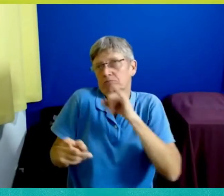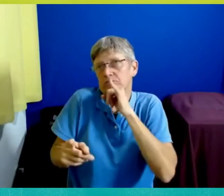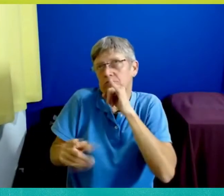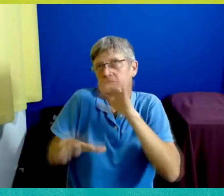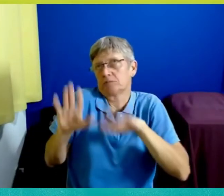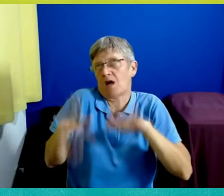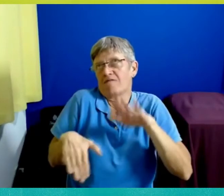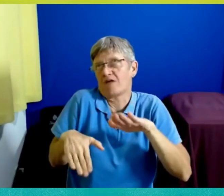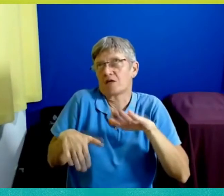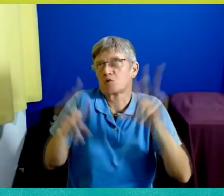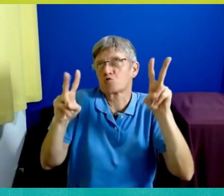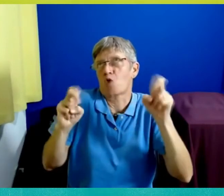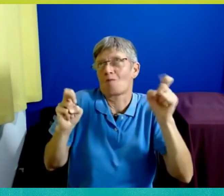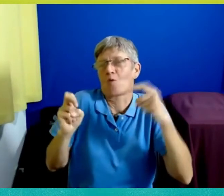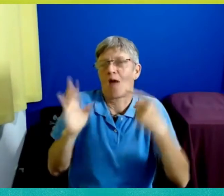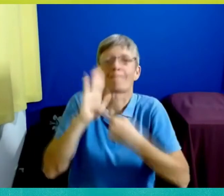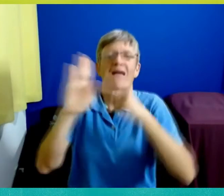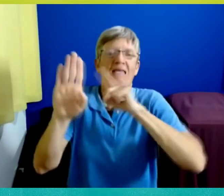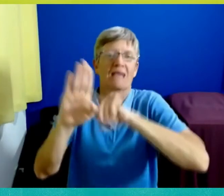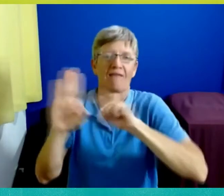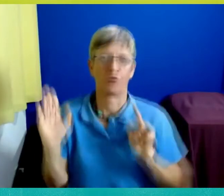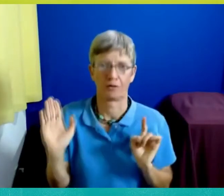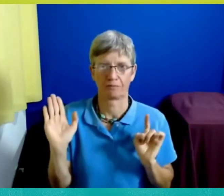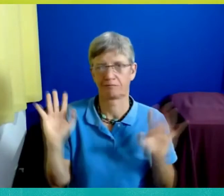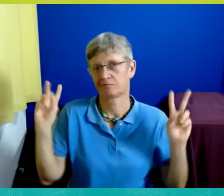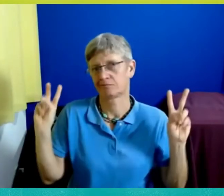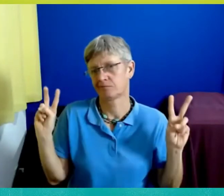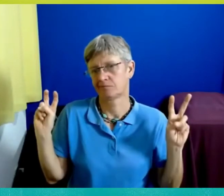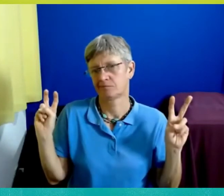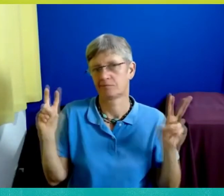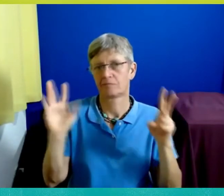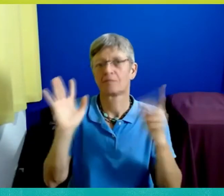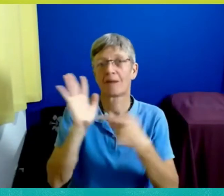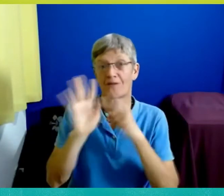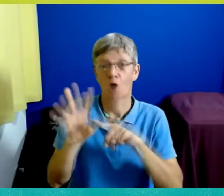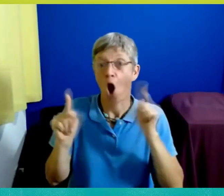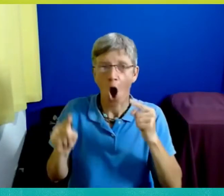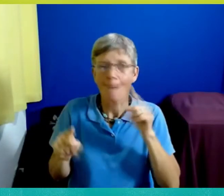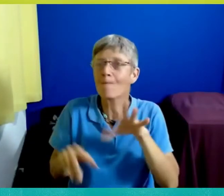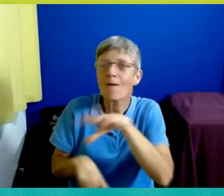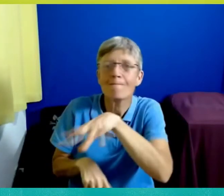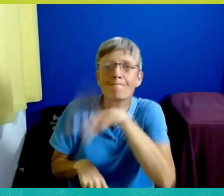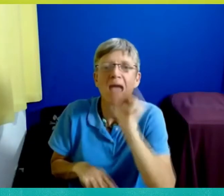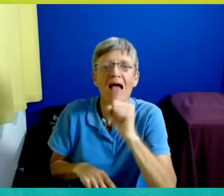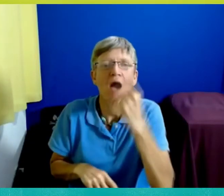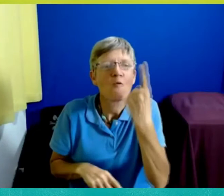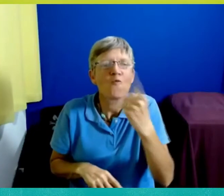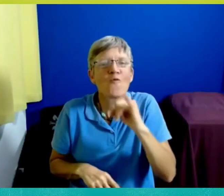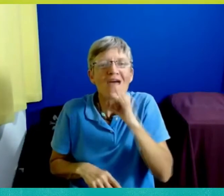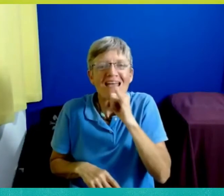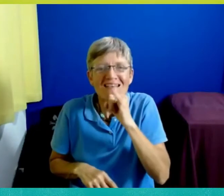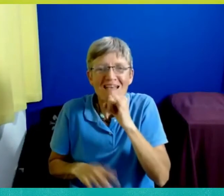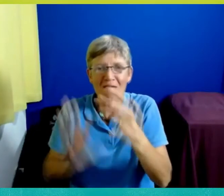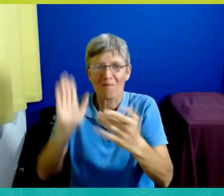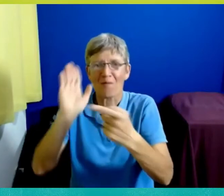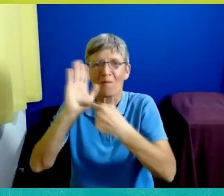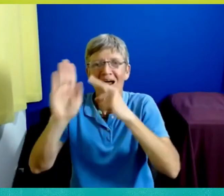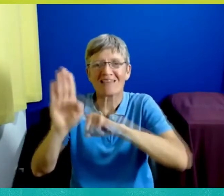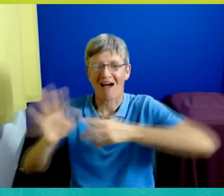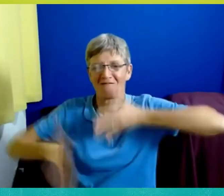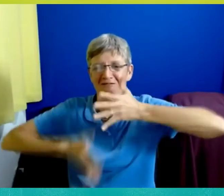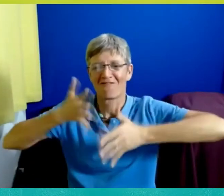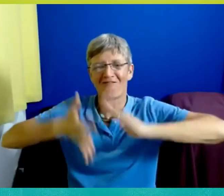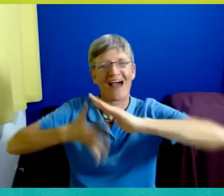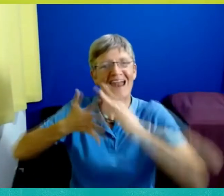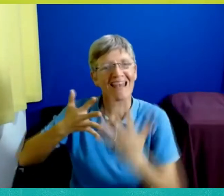e ele pensa sobre um exemplo, um assunto, sobre metáfora. Um exemplo, metáfora. E